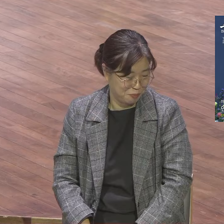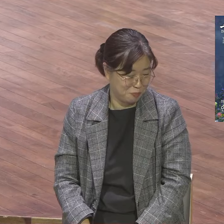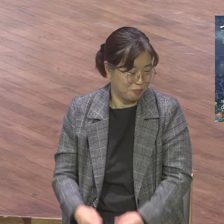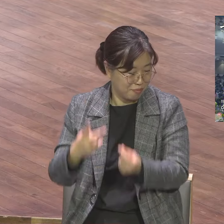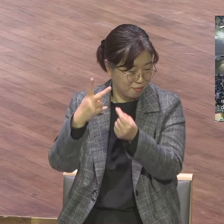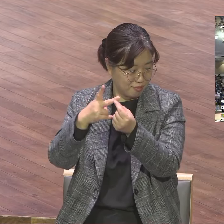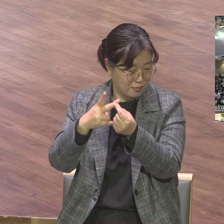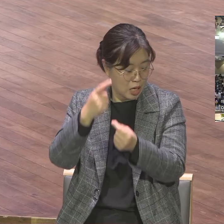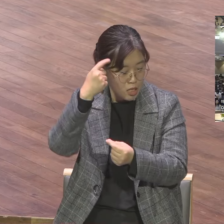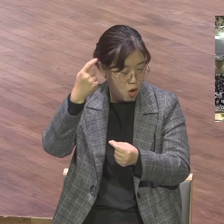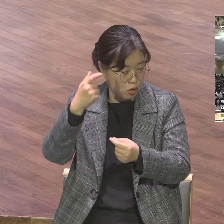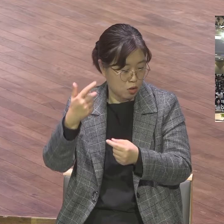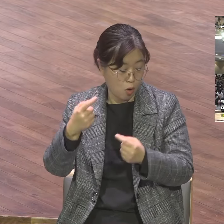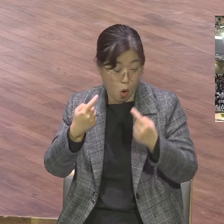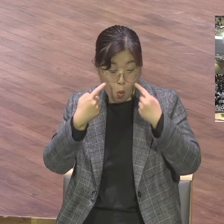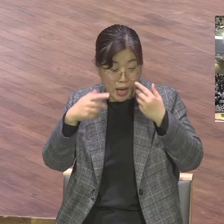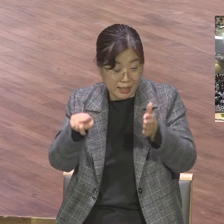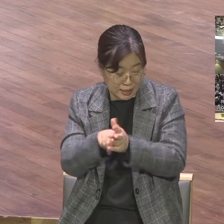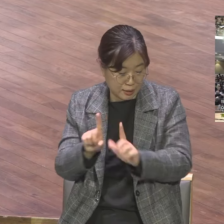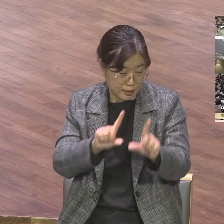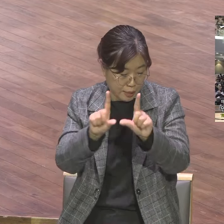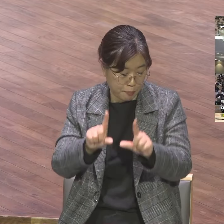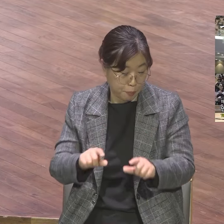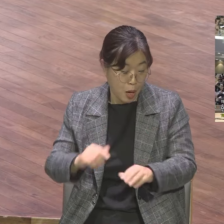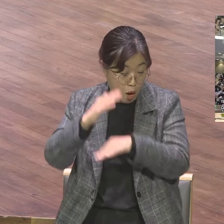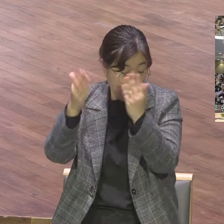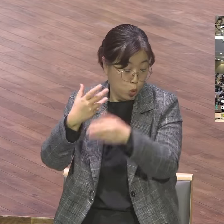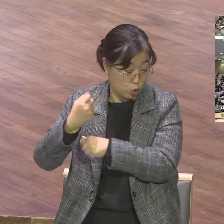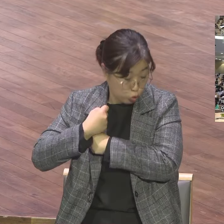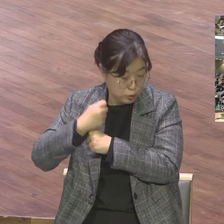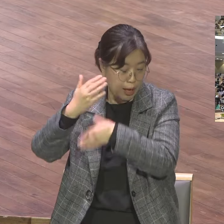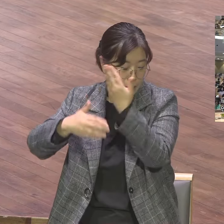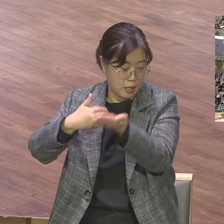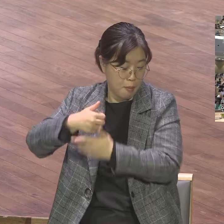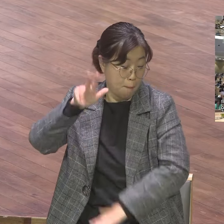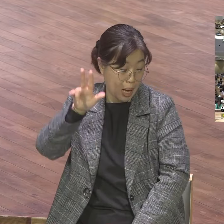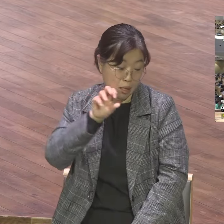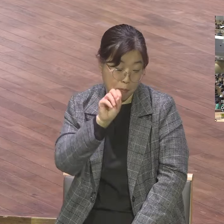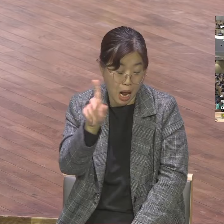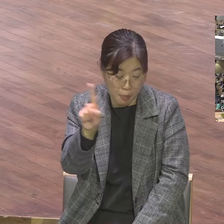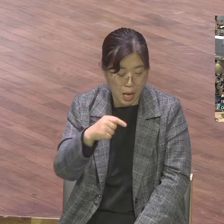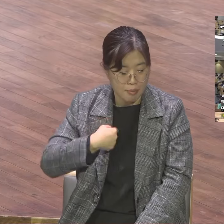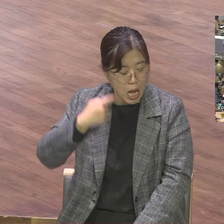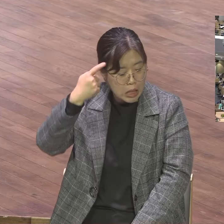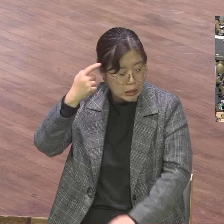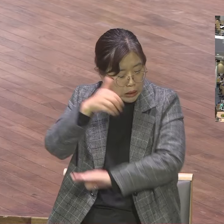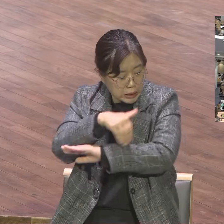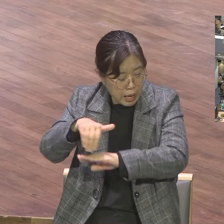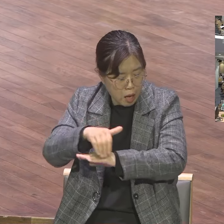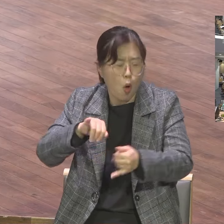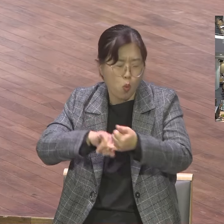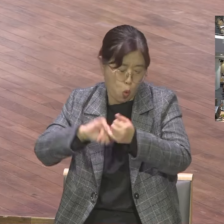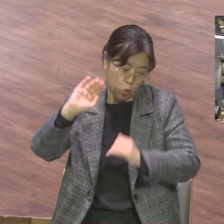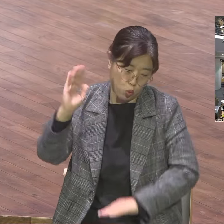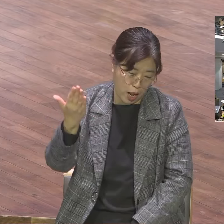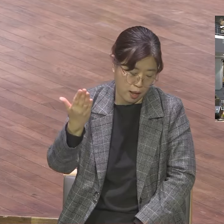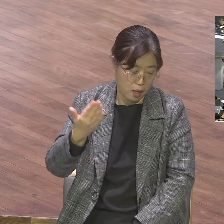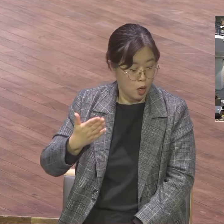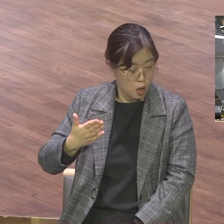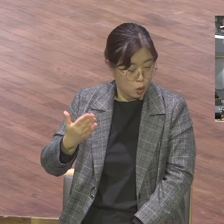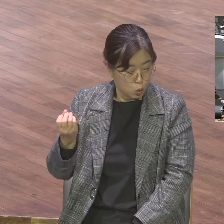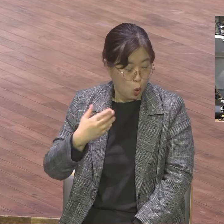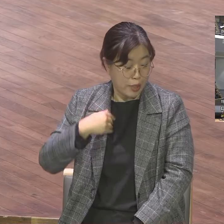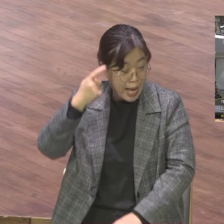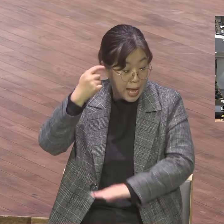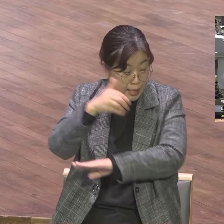자, 만군의 여호와께서 맹세하여 이르시되 내가 경영한 것이 반드시 되며 내가 생각한